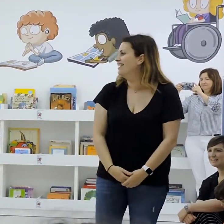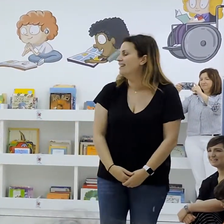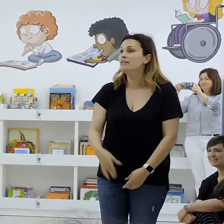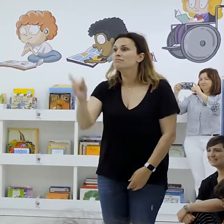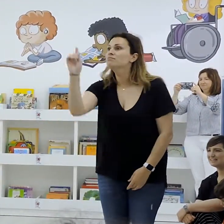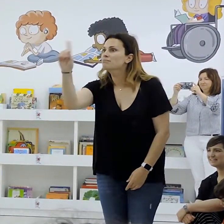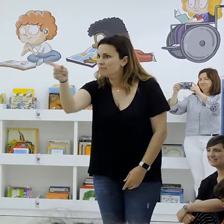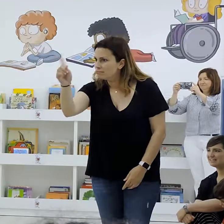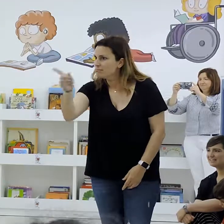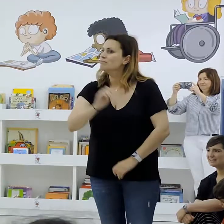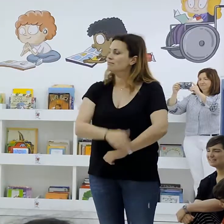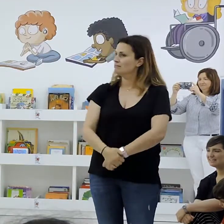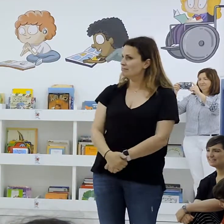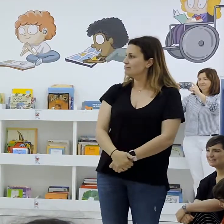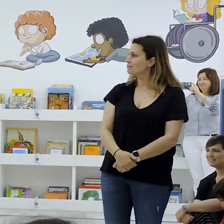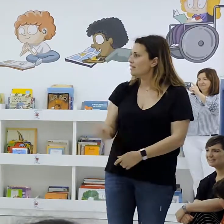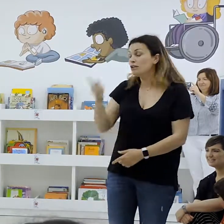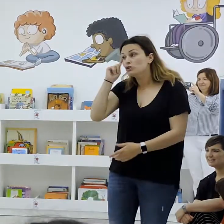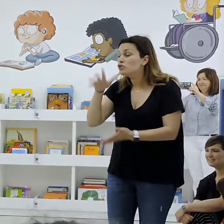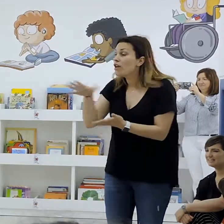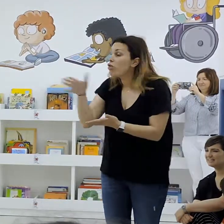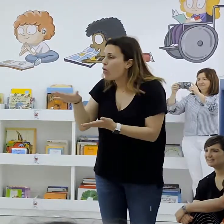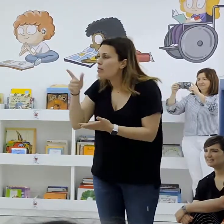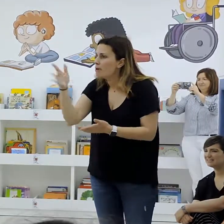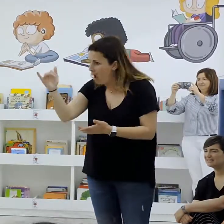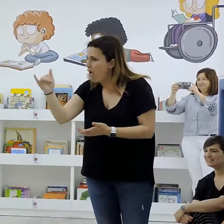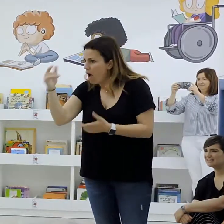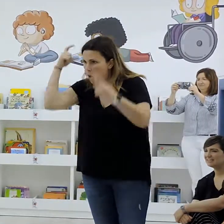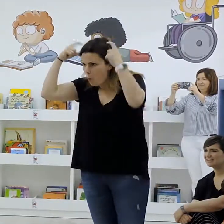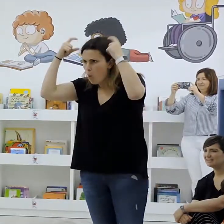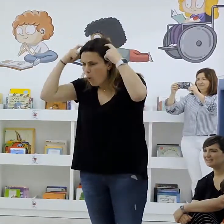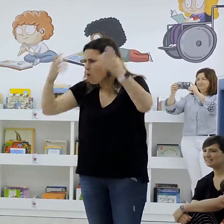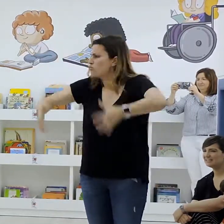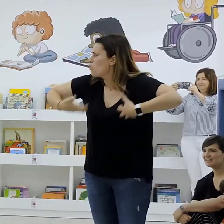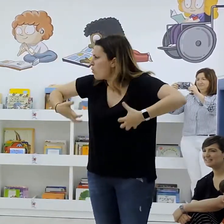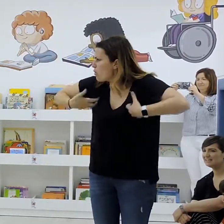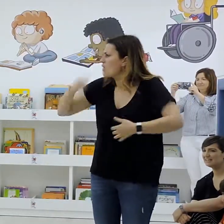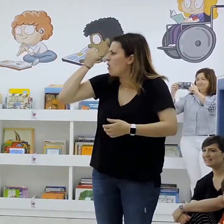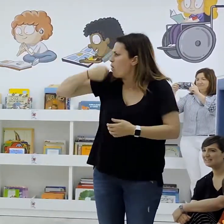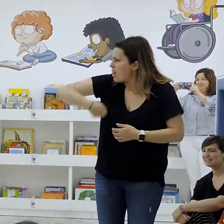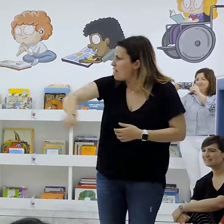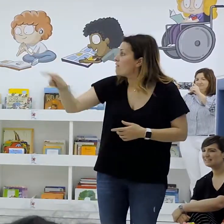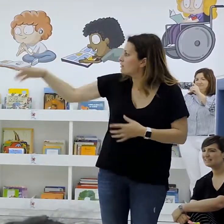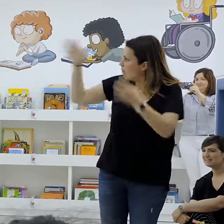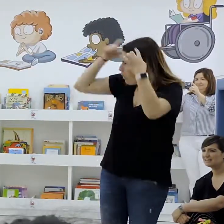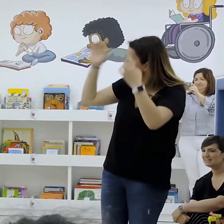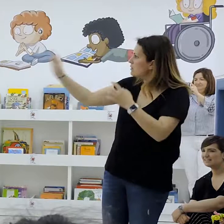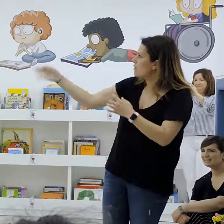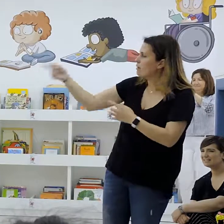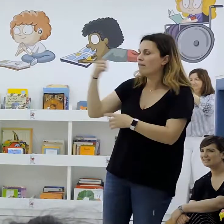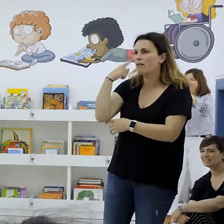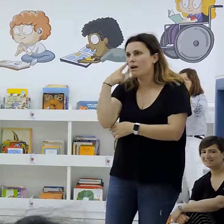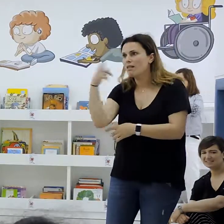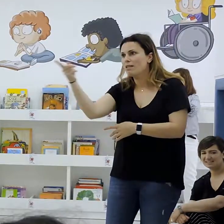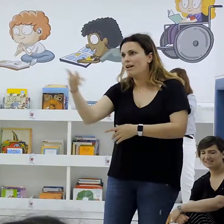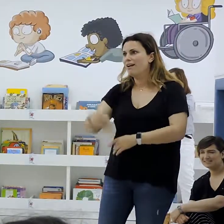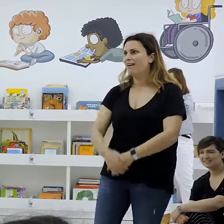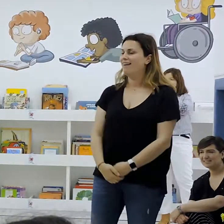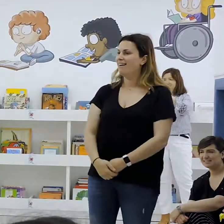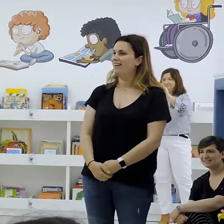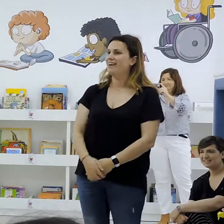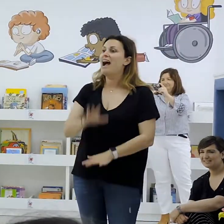También, sí, claro, está, no sé dónde está el otro, pero tiene que haber un oso, un orangután, un elefante, un oso, ahí está el otro. Flipado.